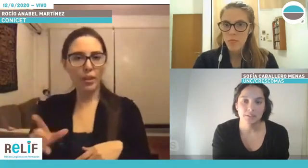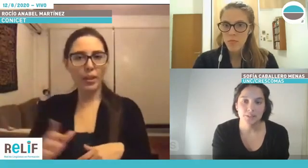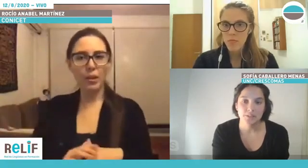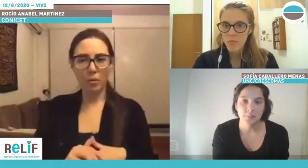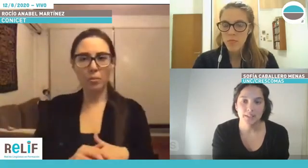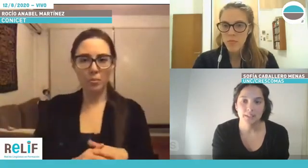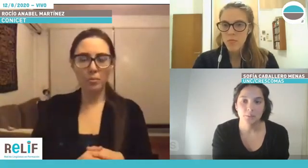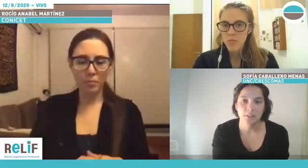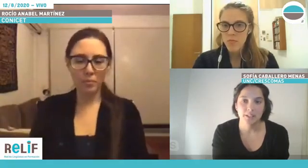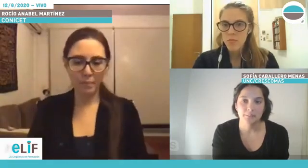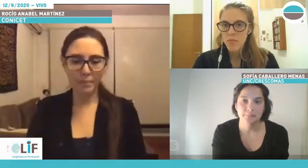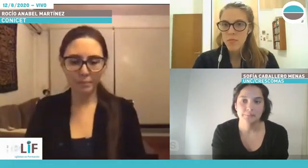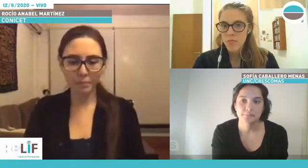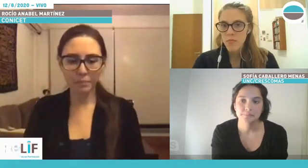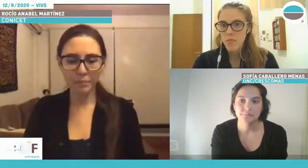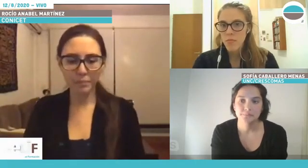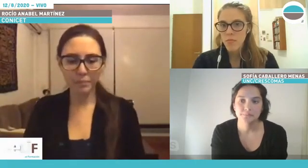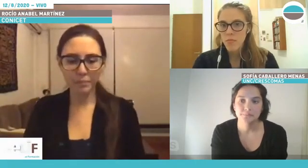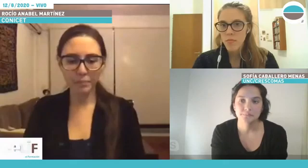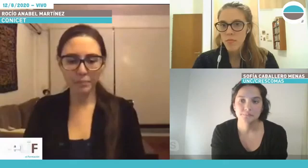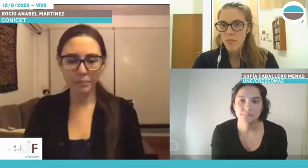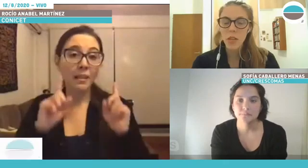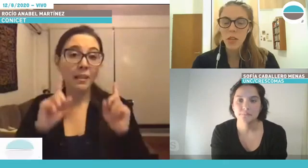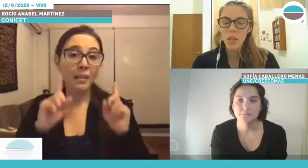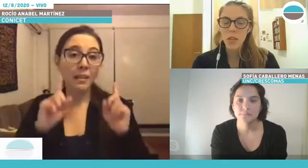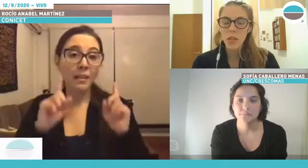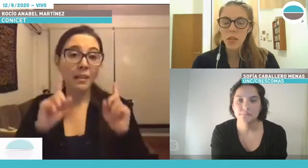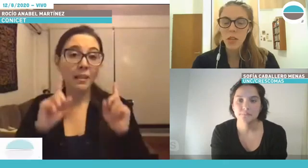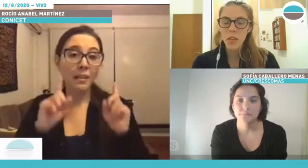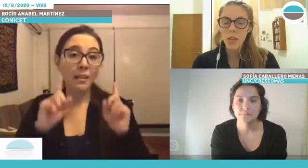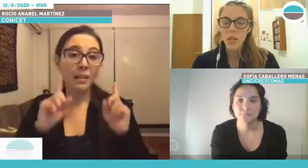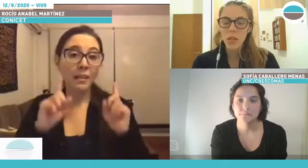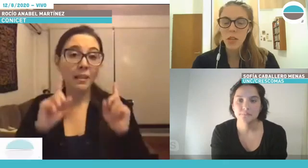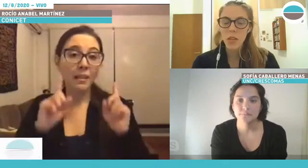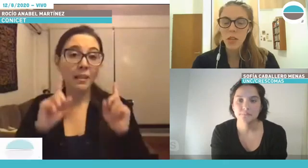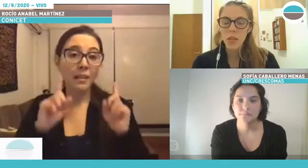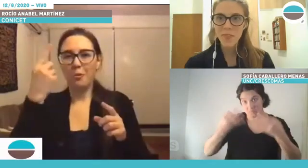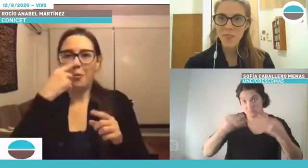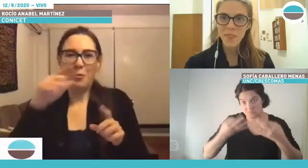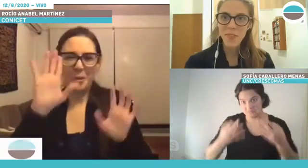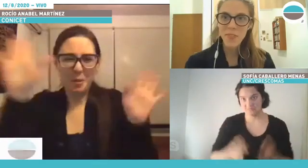justamente beneficios para esta comunidad. Qué bueno.